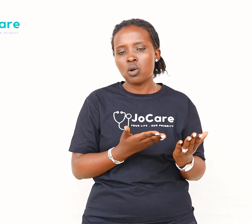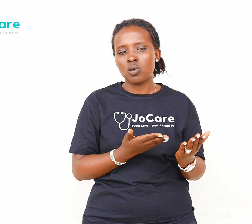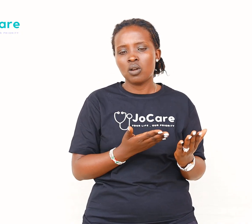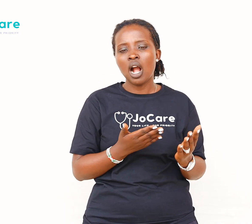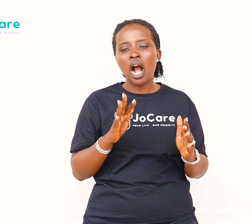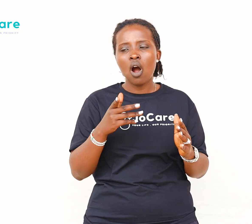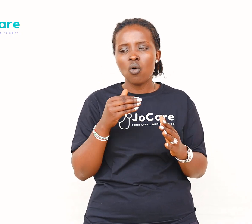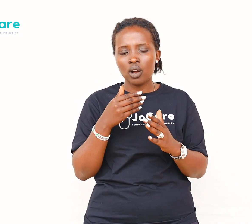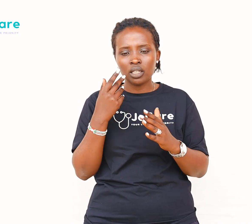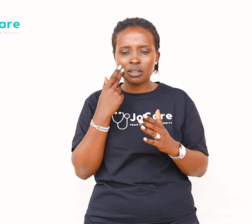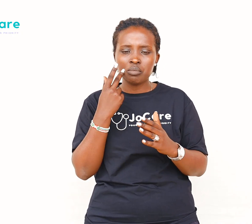mu mihango?